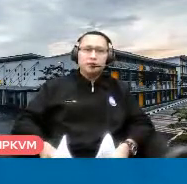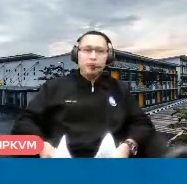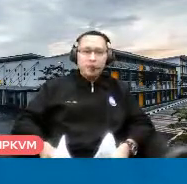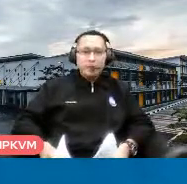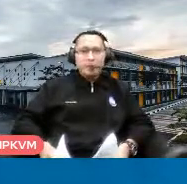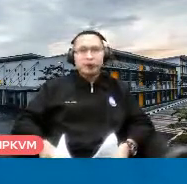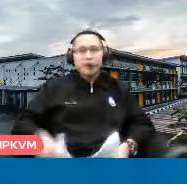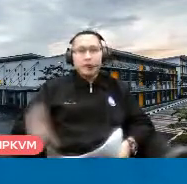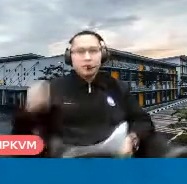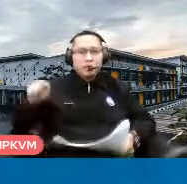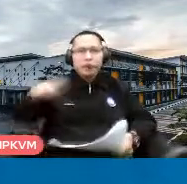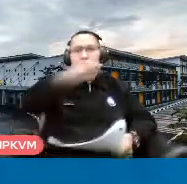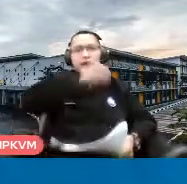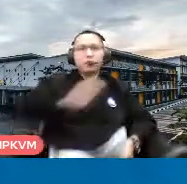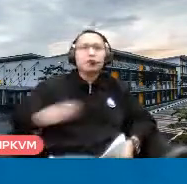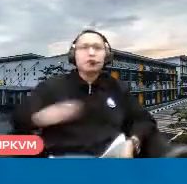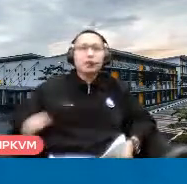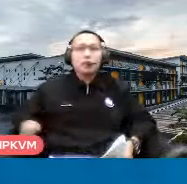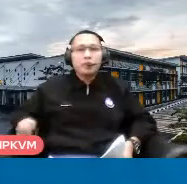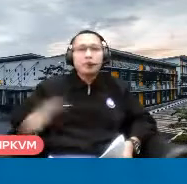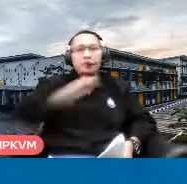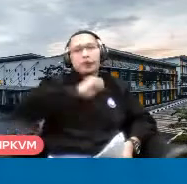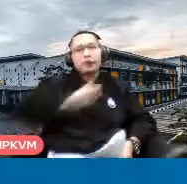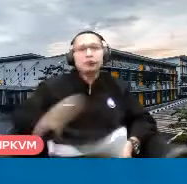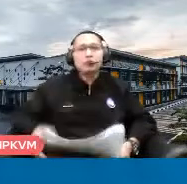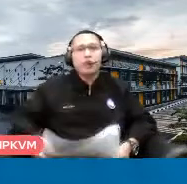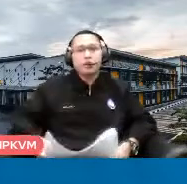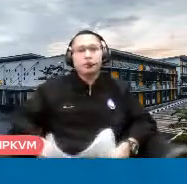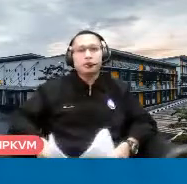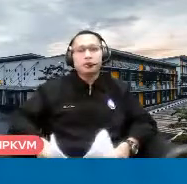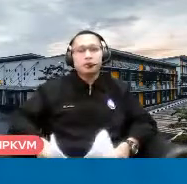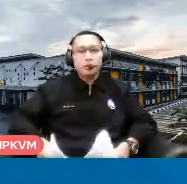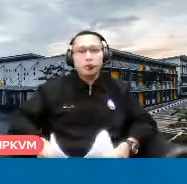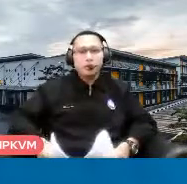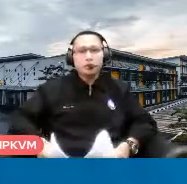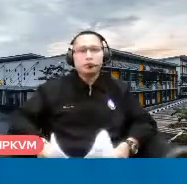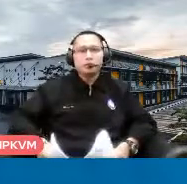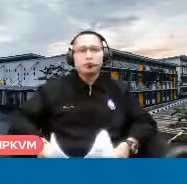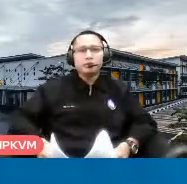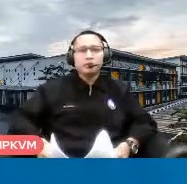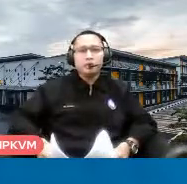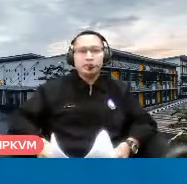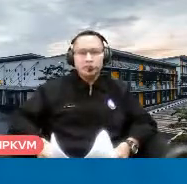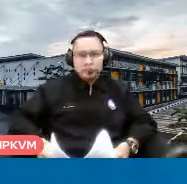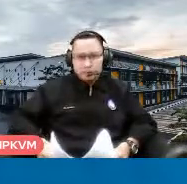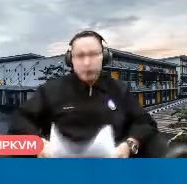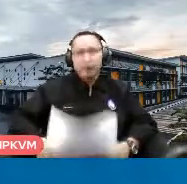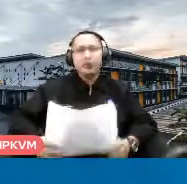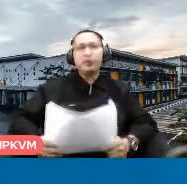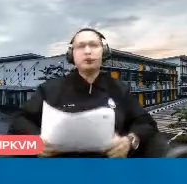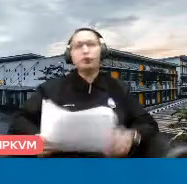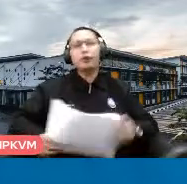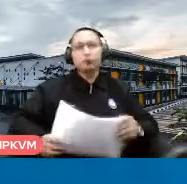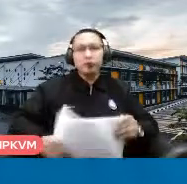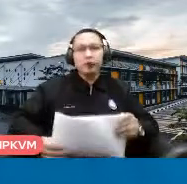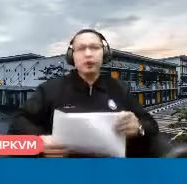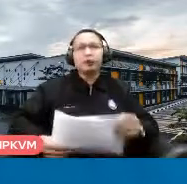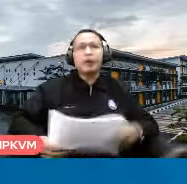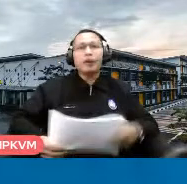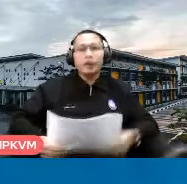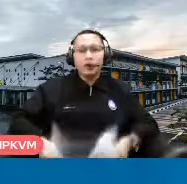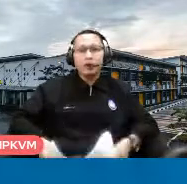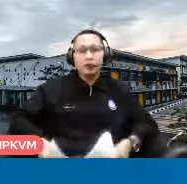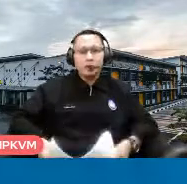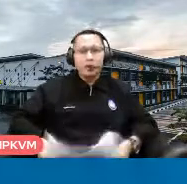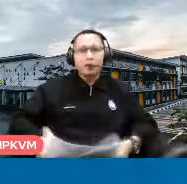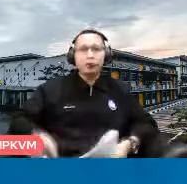telepon centang saya ganggu Nation lagu 01 Habib batubula Shalih noh oleh sebab kami ada waktu kah gunting